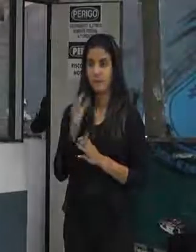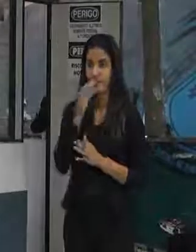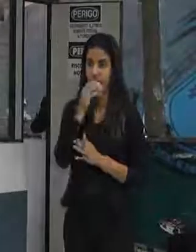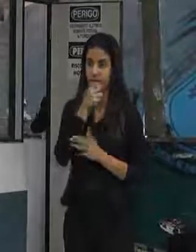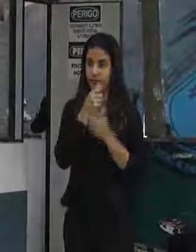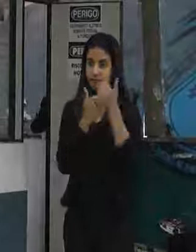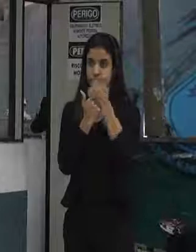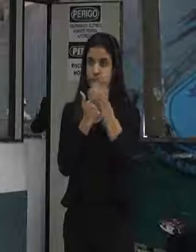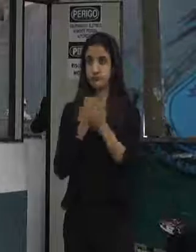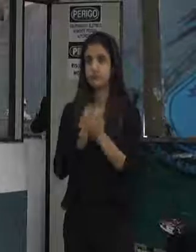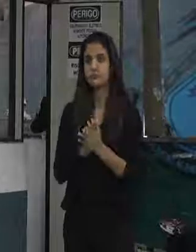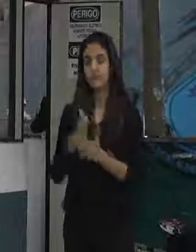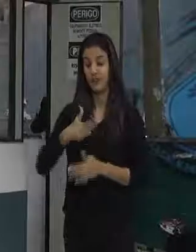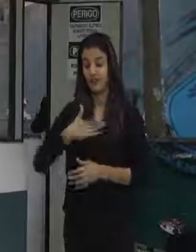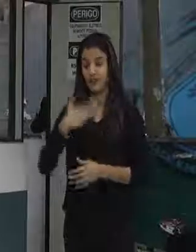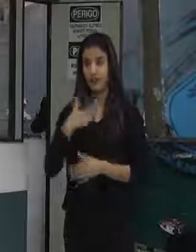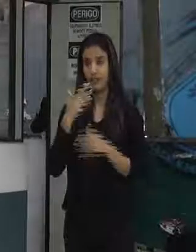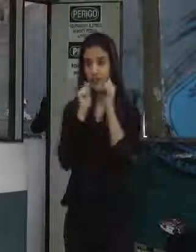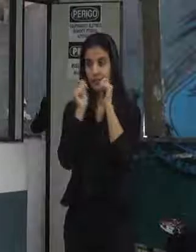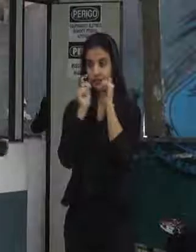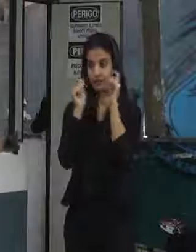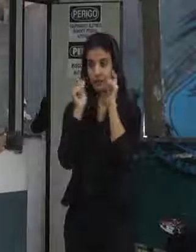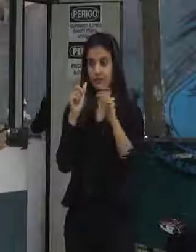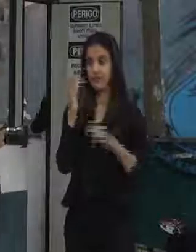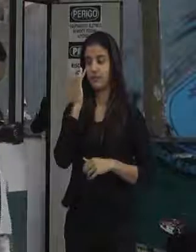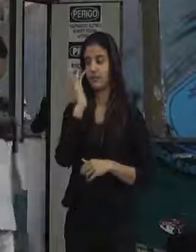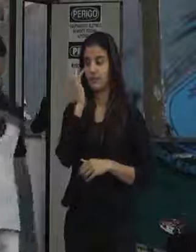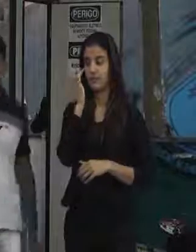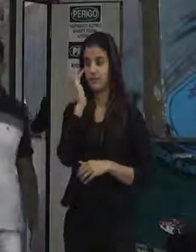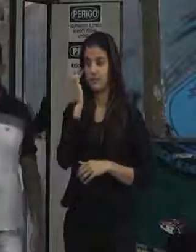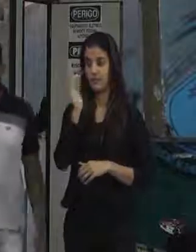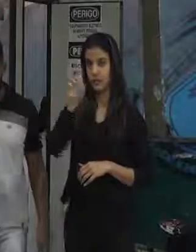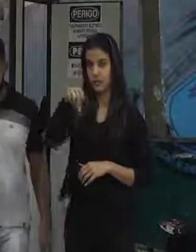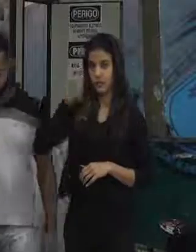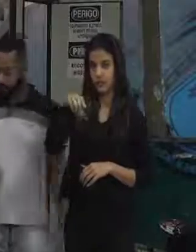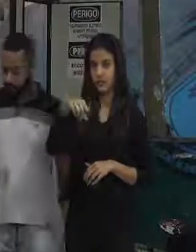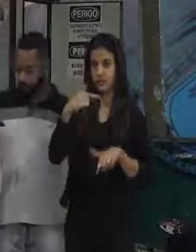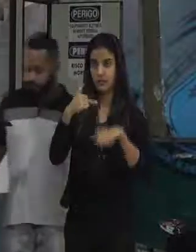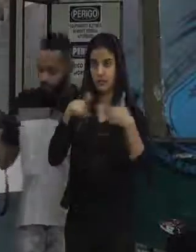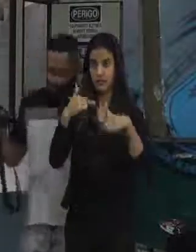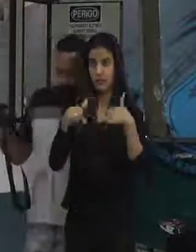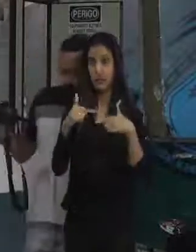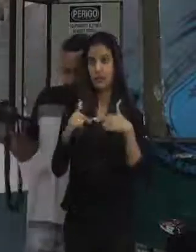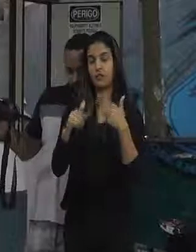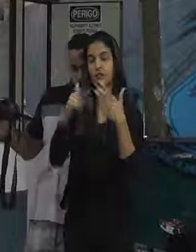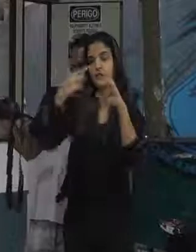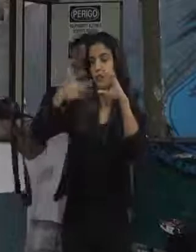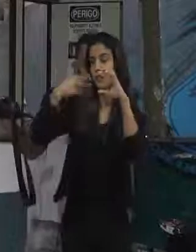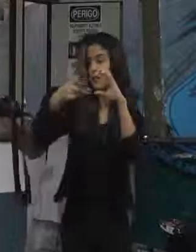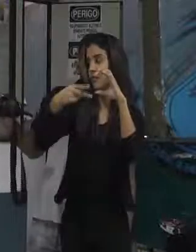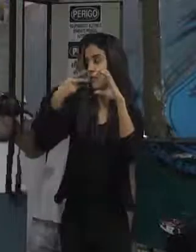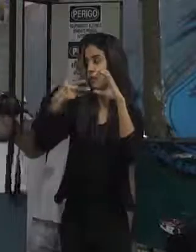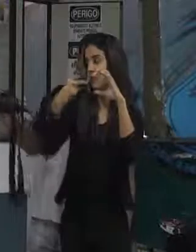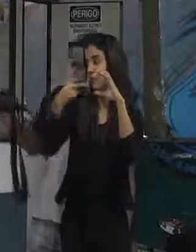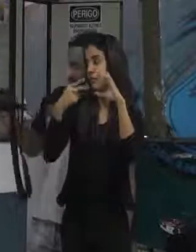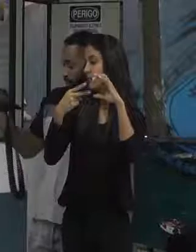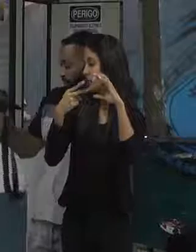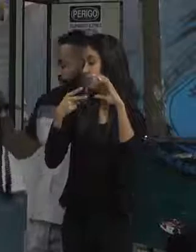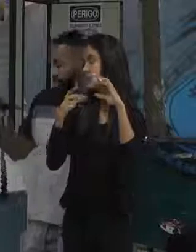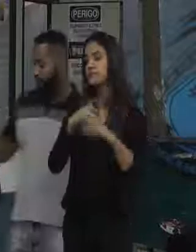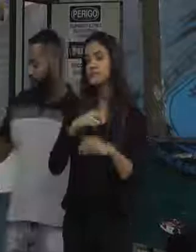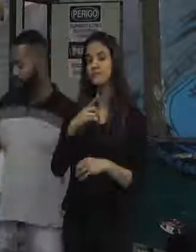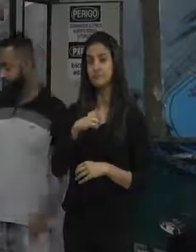para surpresa nossa, eu acho que esse é o papel não só do legislativo, mas principalmente do